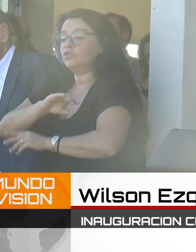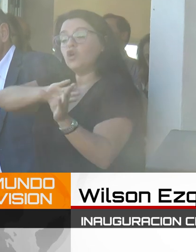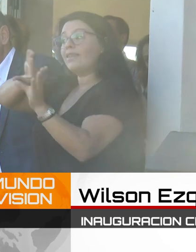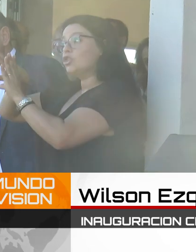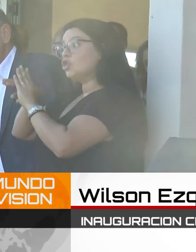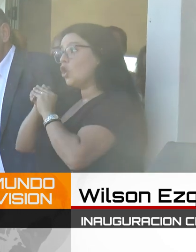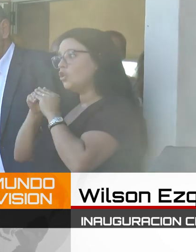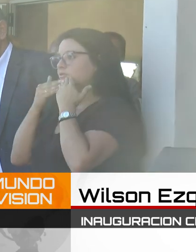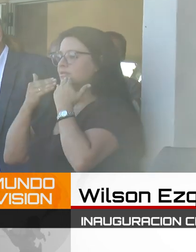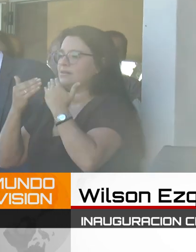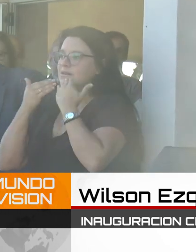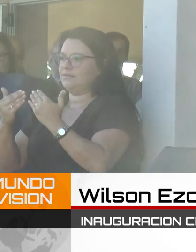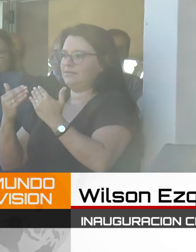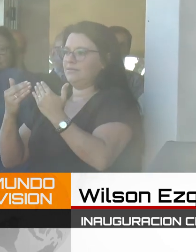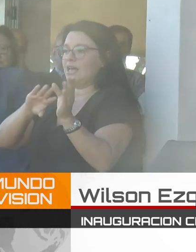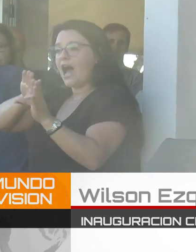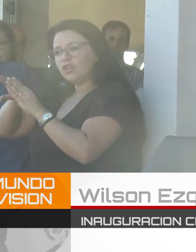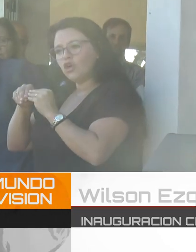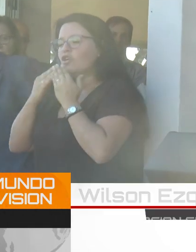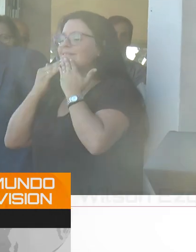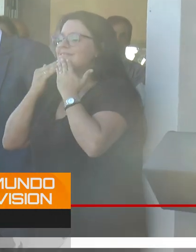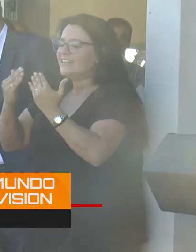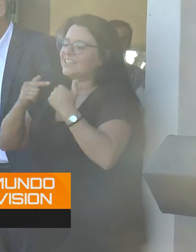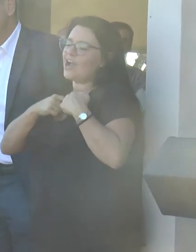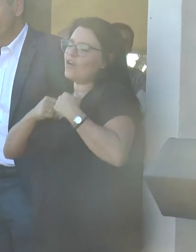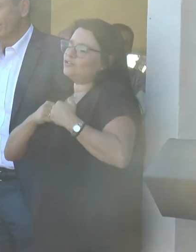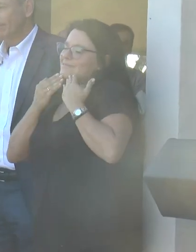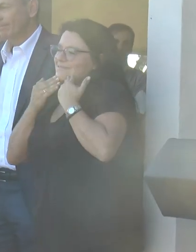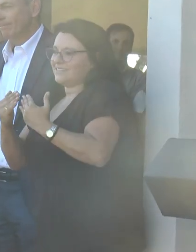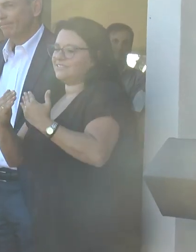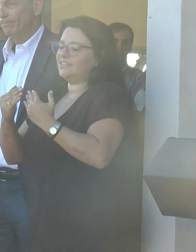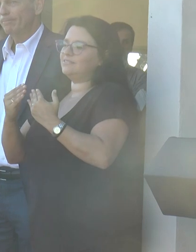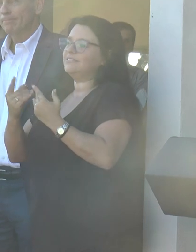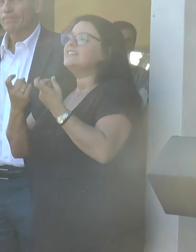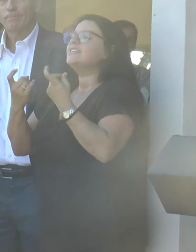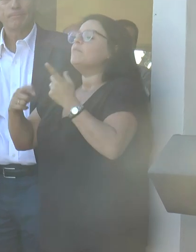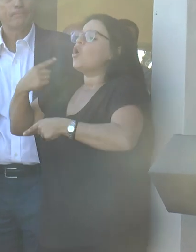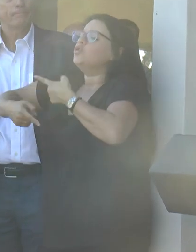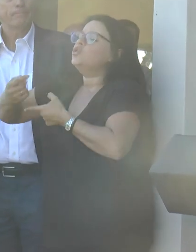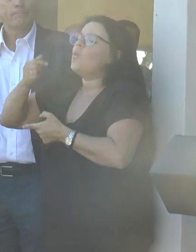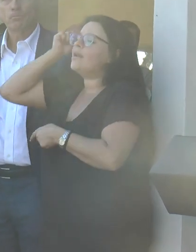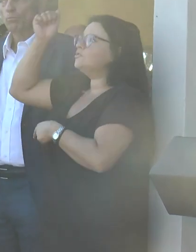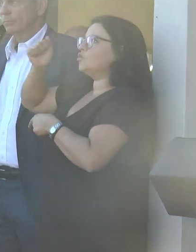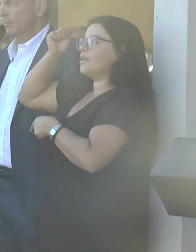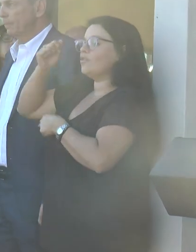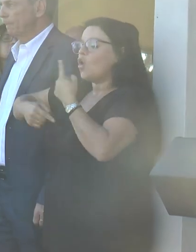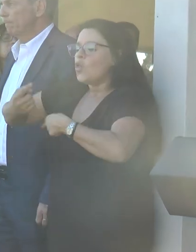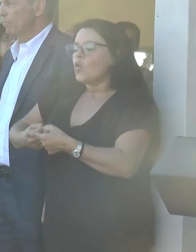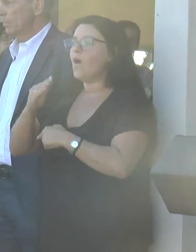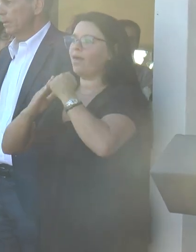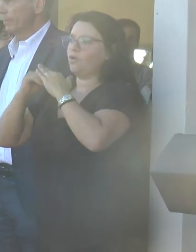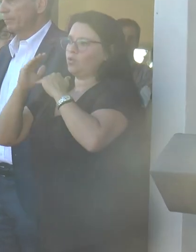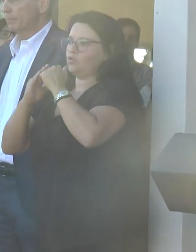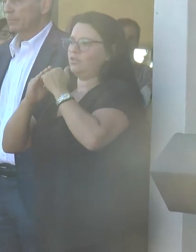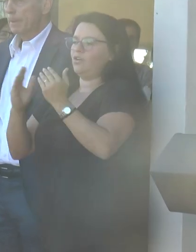todos, muchísimas gracias. A todos, gracias de corazón. Y hay que seguir haciendo. Y hay que seguir soñando y hay que seguir construyendo.